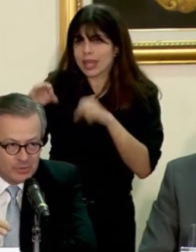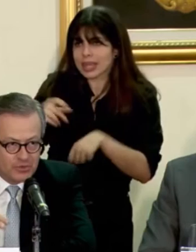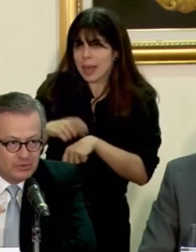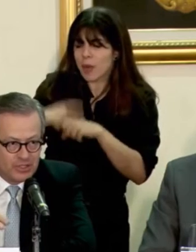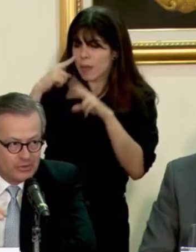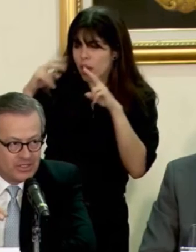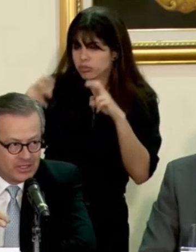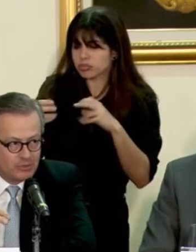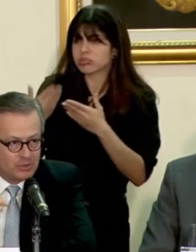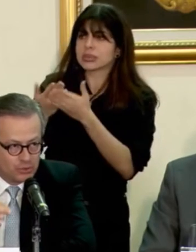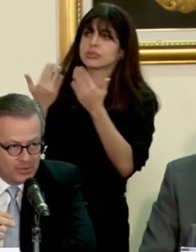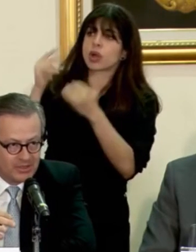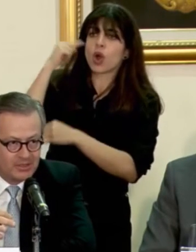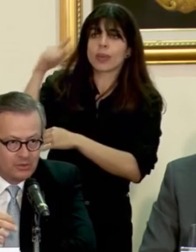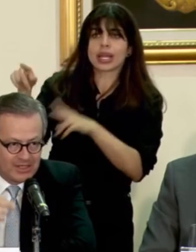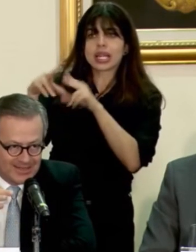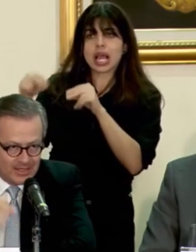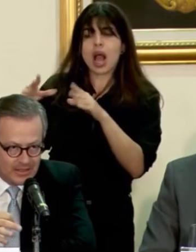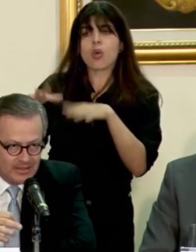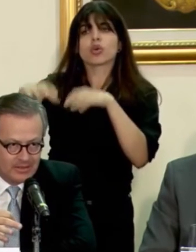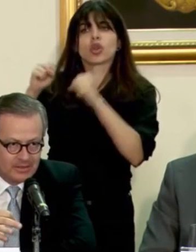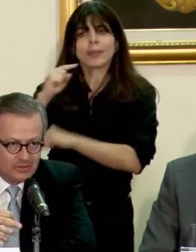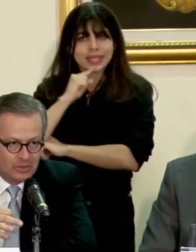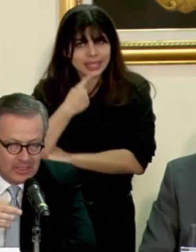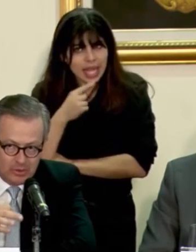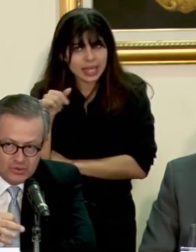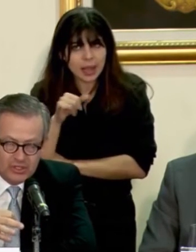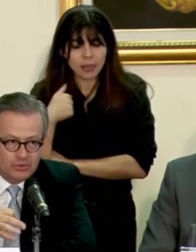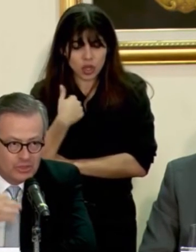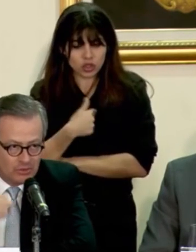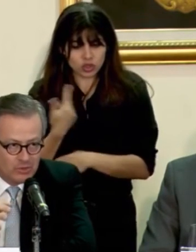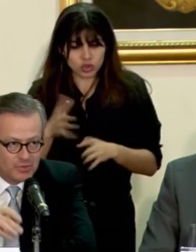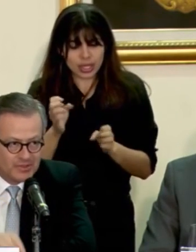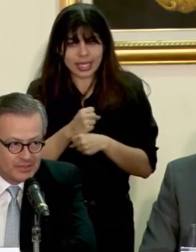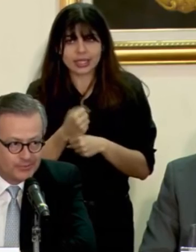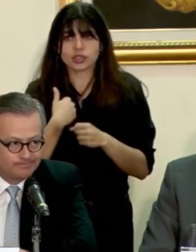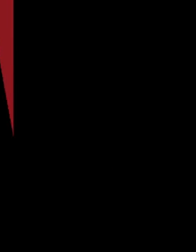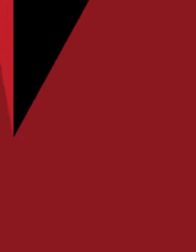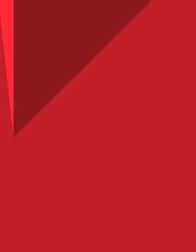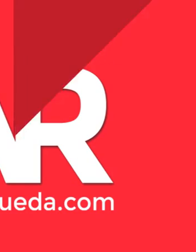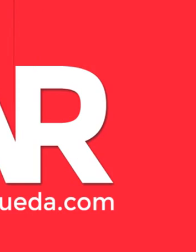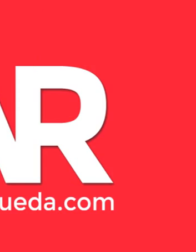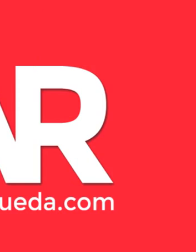esperamos que el gobierno de nicaragua lo tome con la seriedad con la que lo hemos hecho y lo hemos presentado